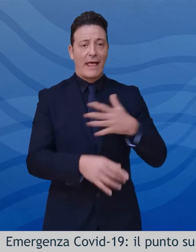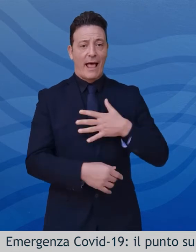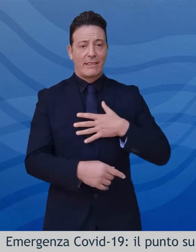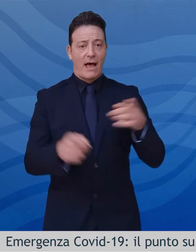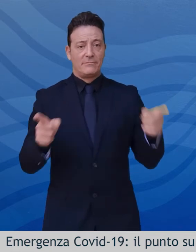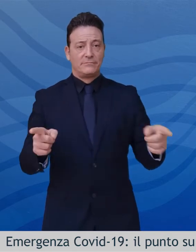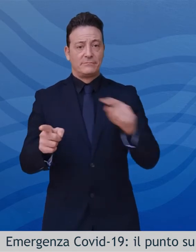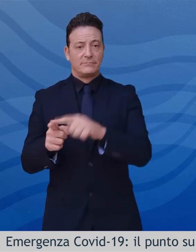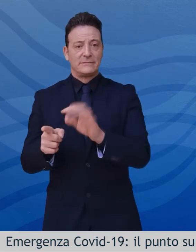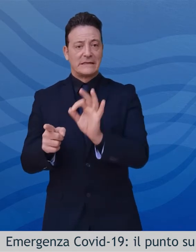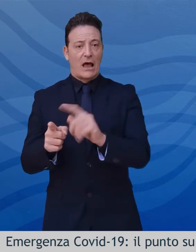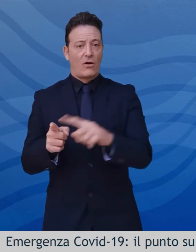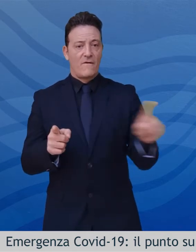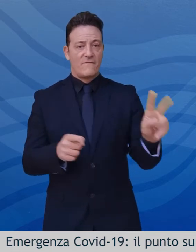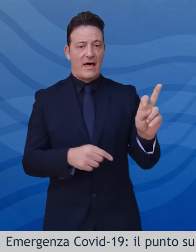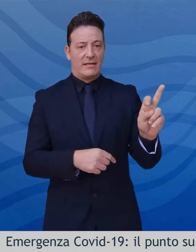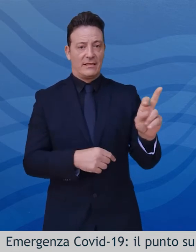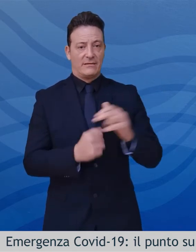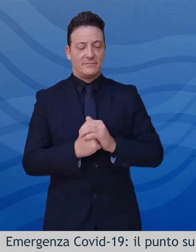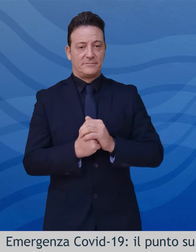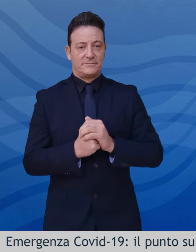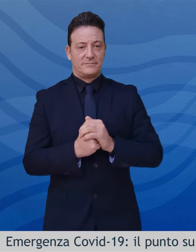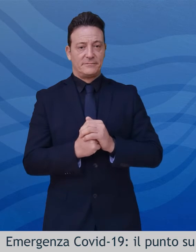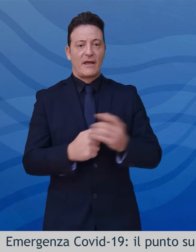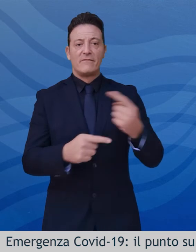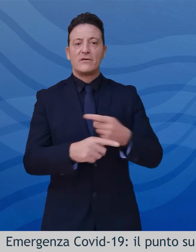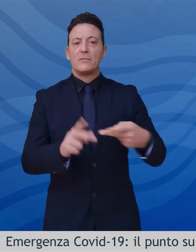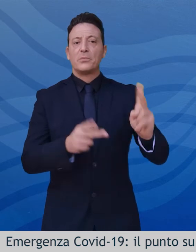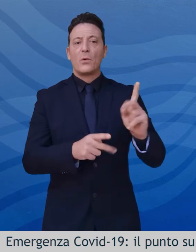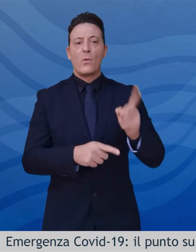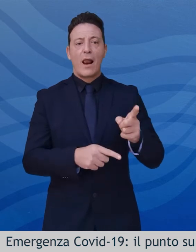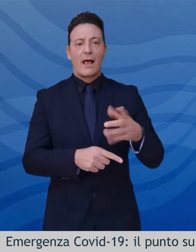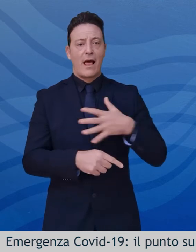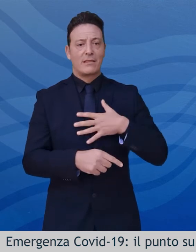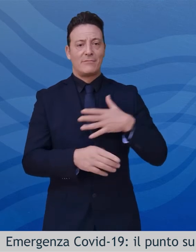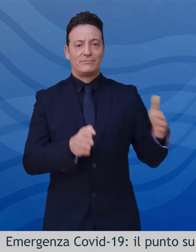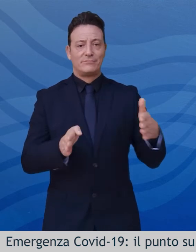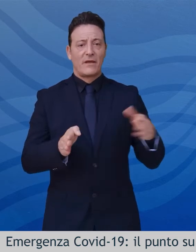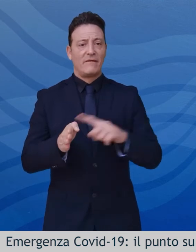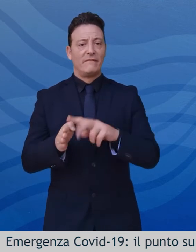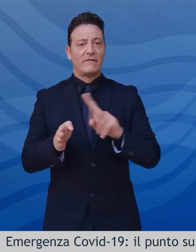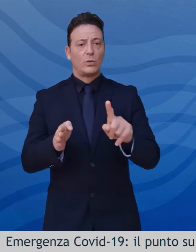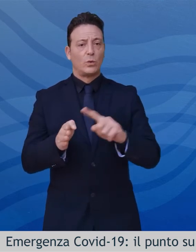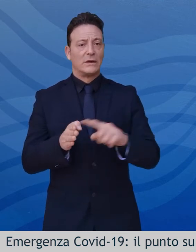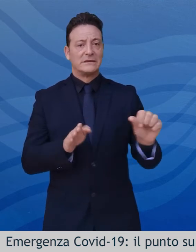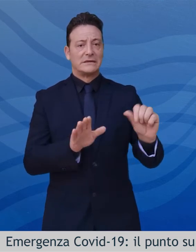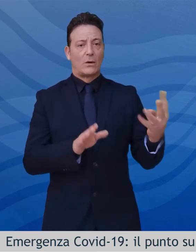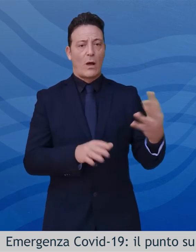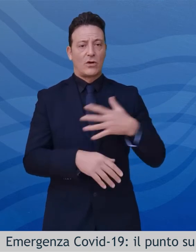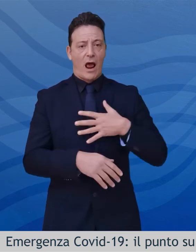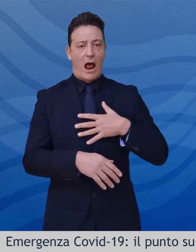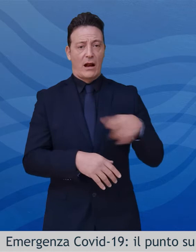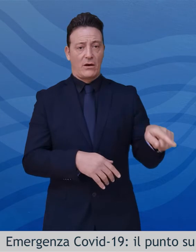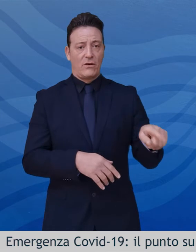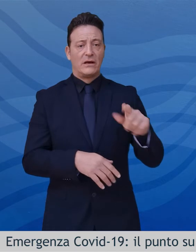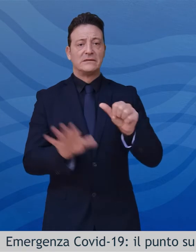tra i 0 e 20 anni, sempre più rappresentata è la fascia d'età intermedia tra i 21 e i 64 anni, al 62